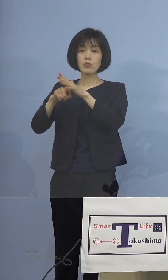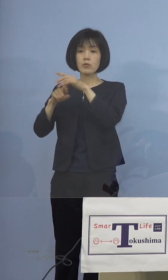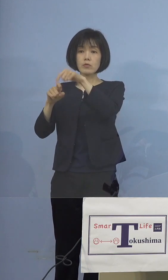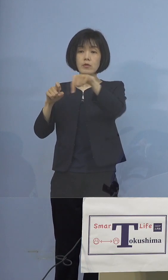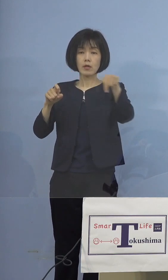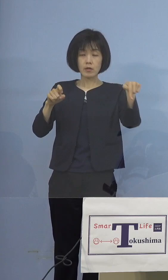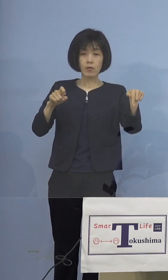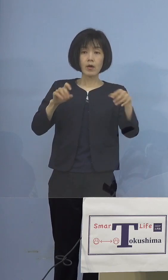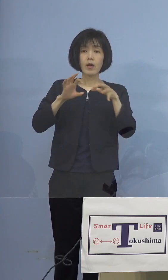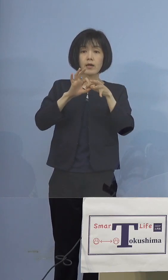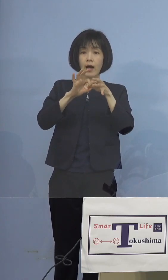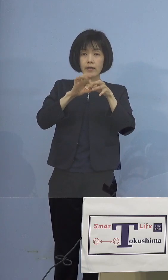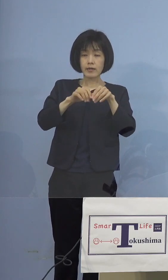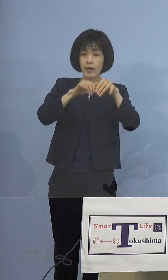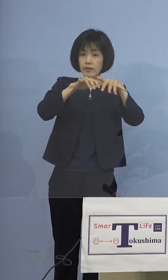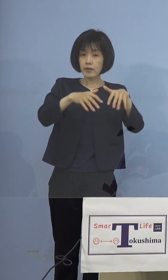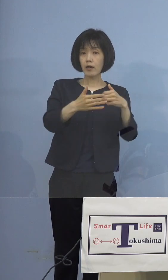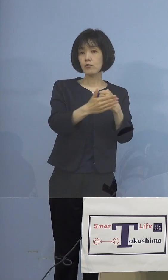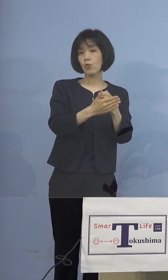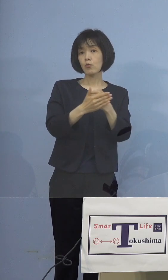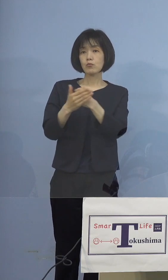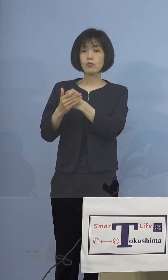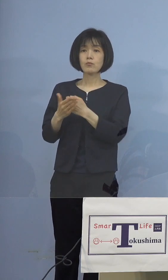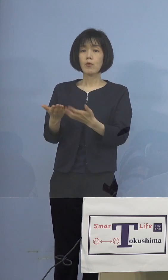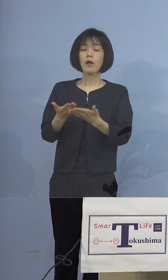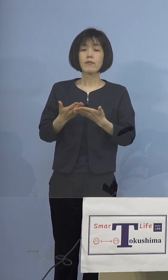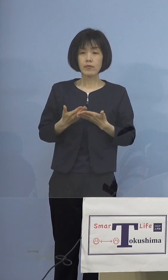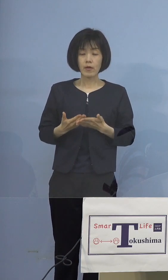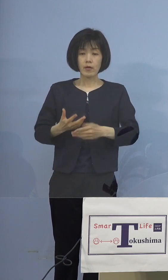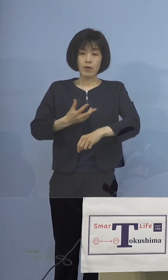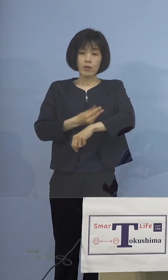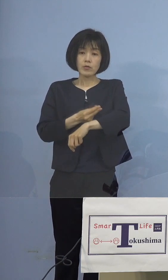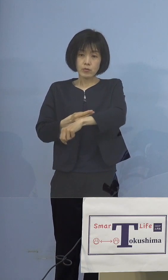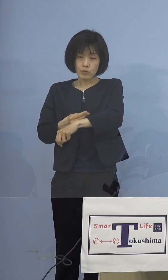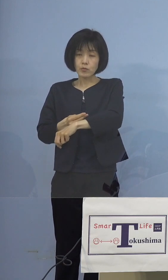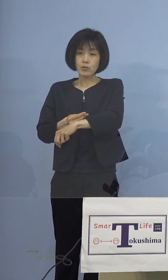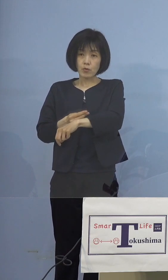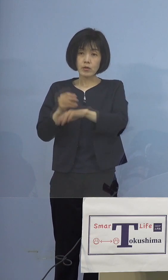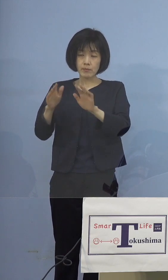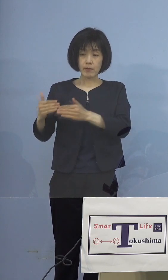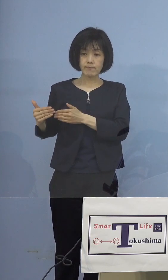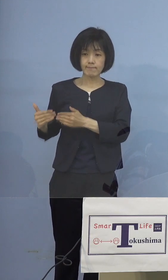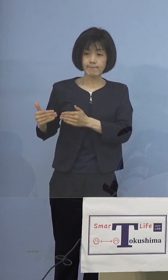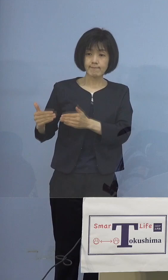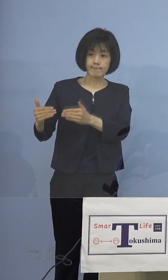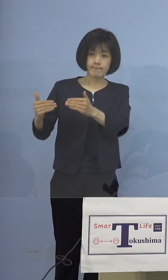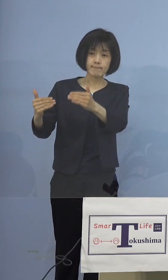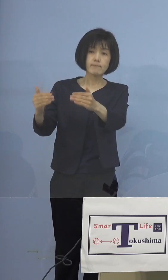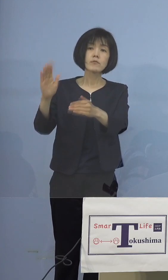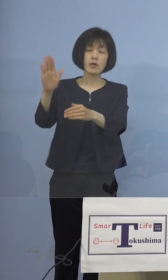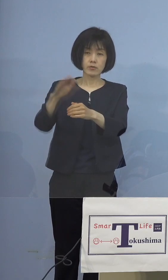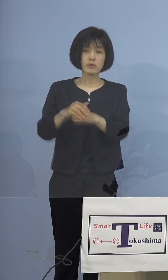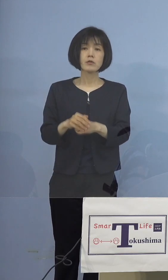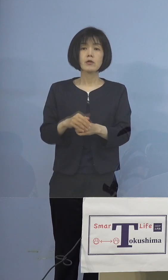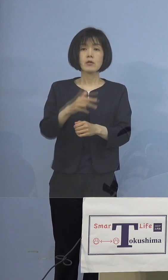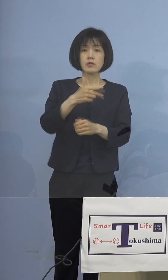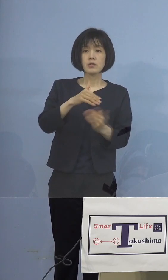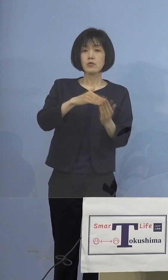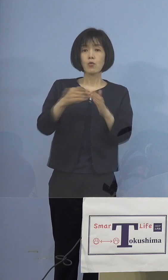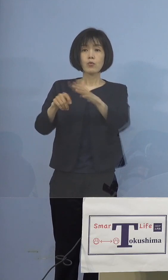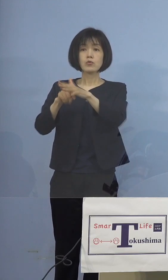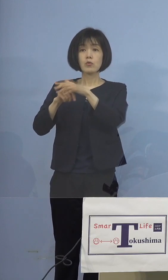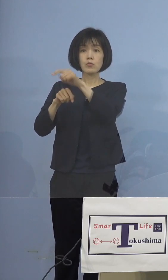関係機関のご協力のもと、ワクチン接種を鋭意進めております。市町村によっ